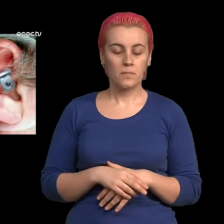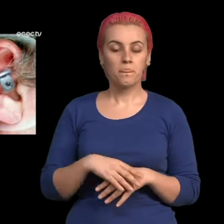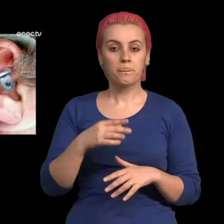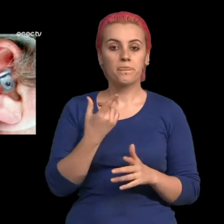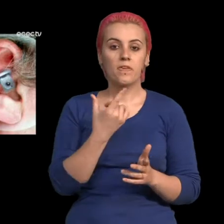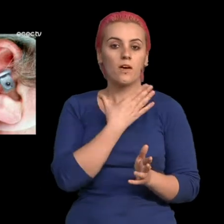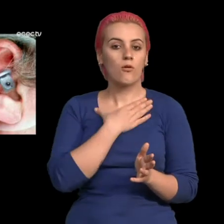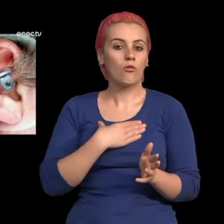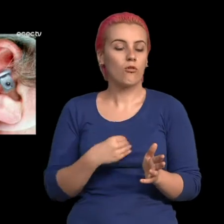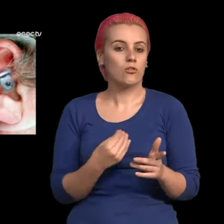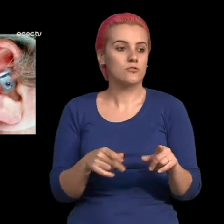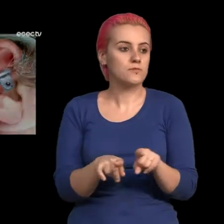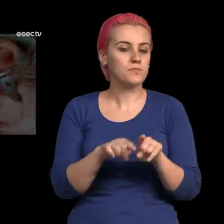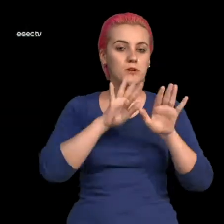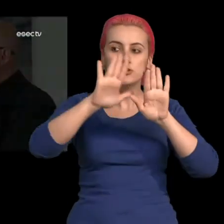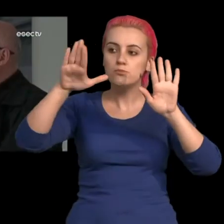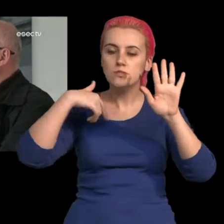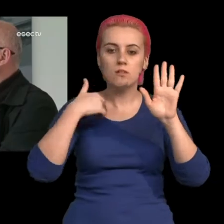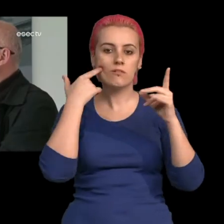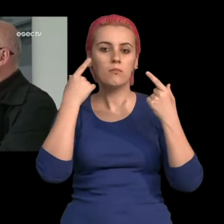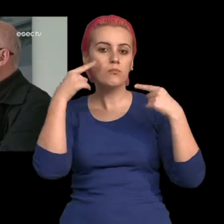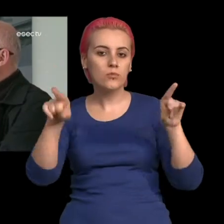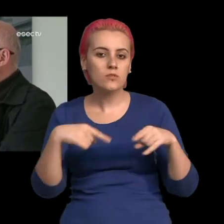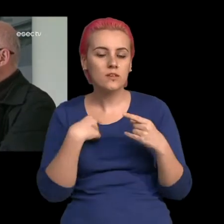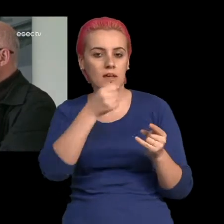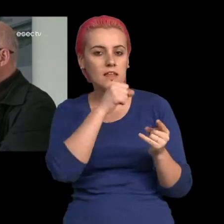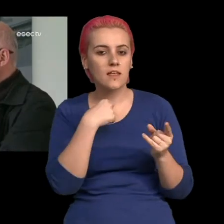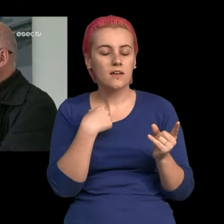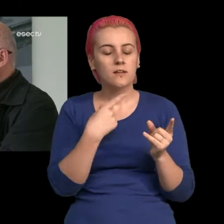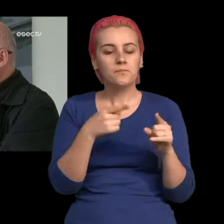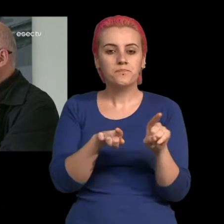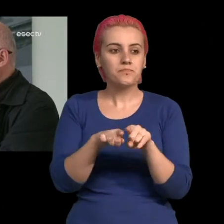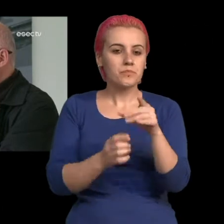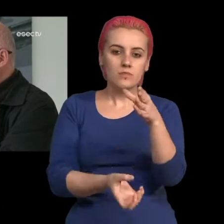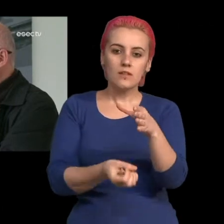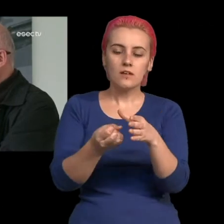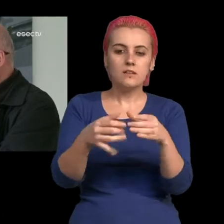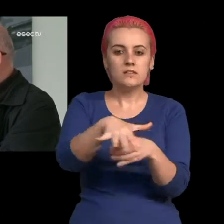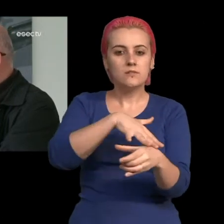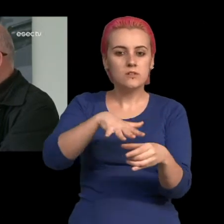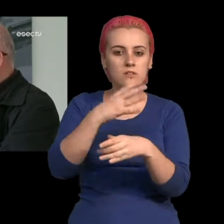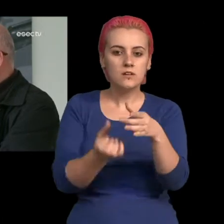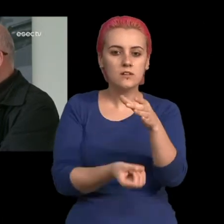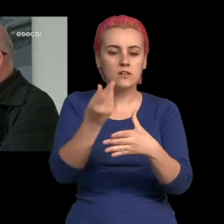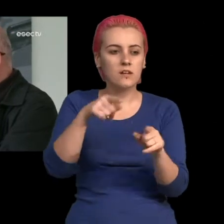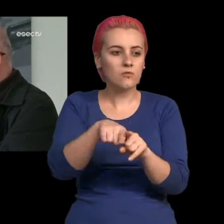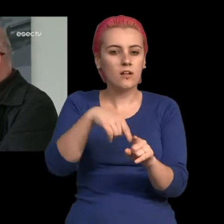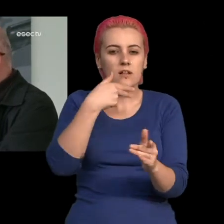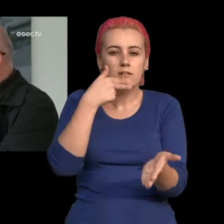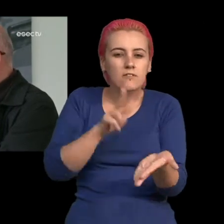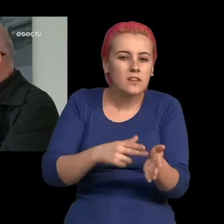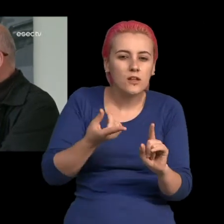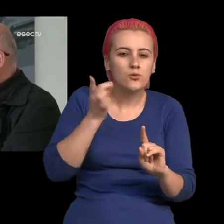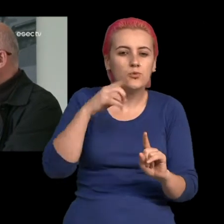Uma coisa que eu também gosto de fazer nas exposições e nas canções é criar uma espécie de situação que é quase uma ficção